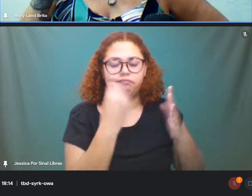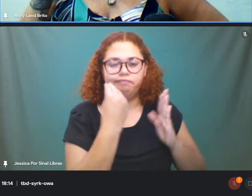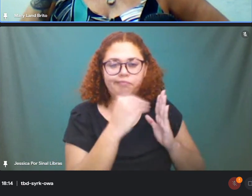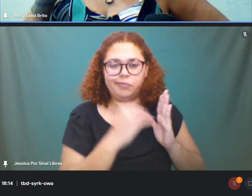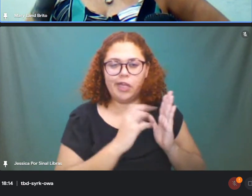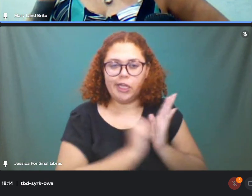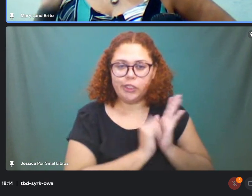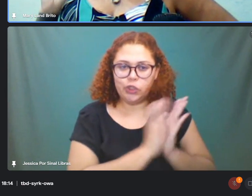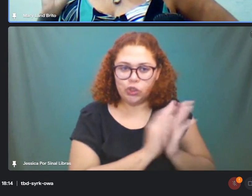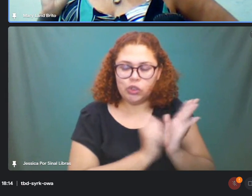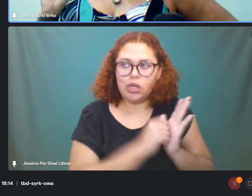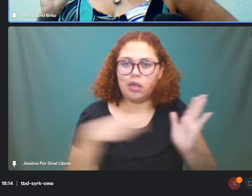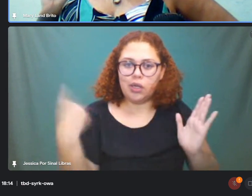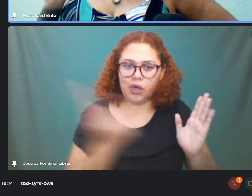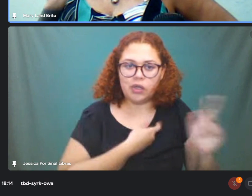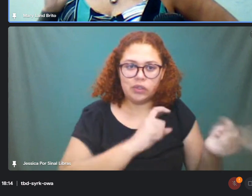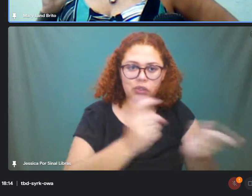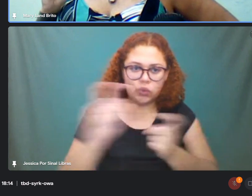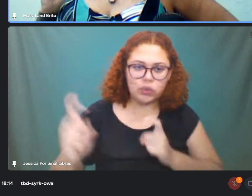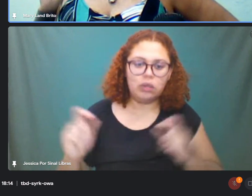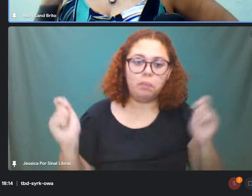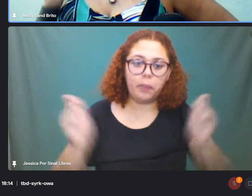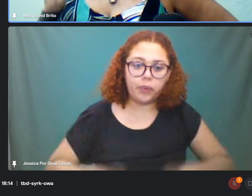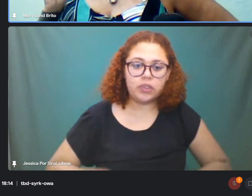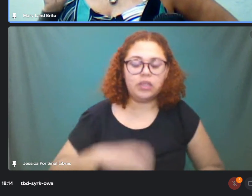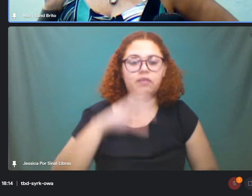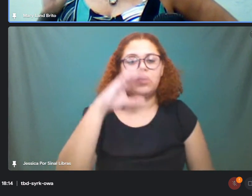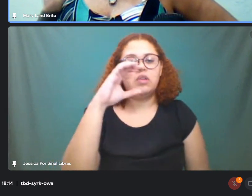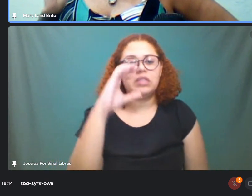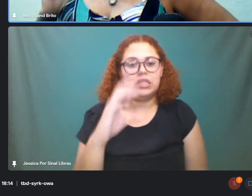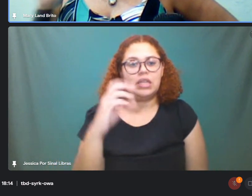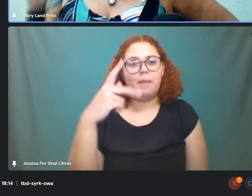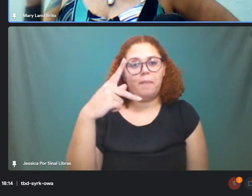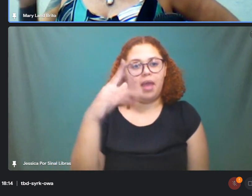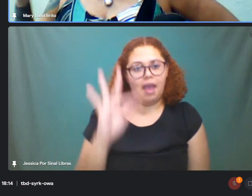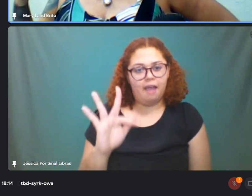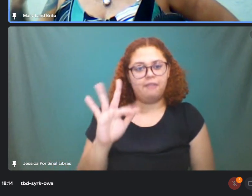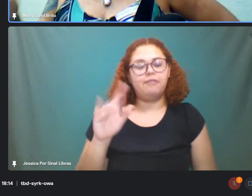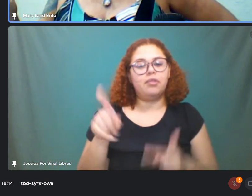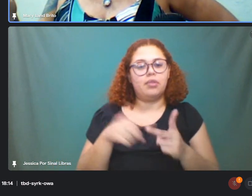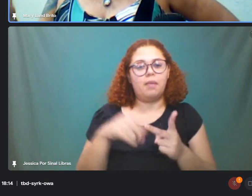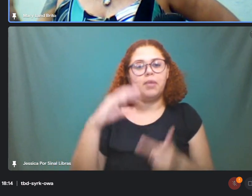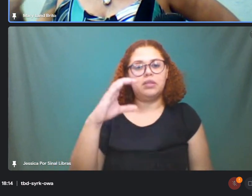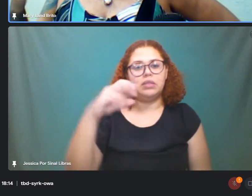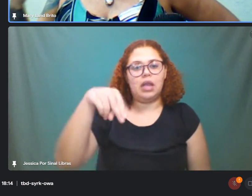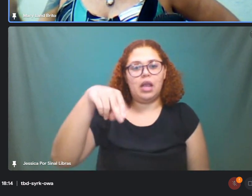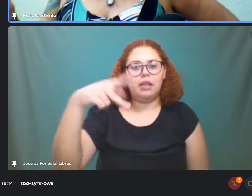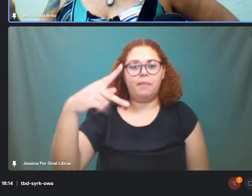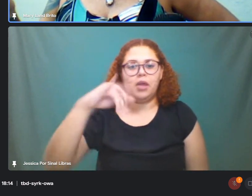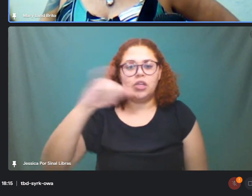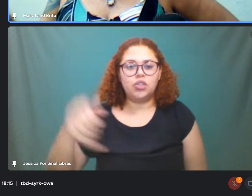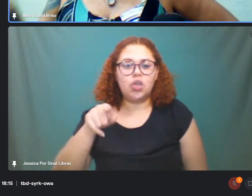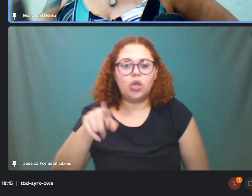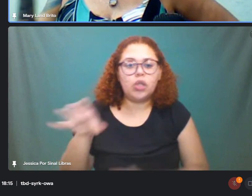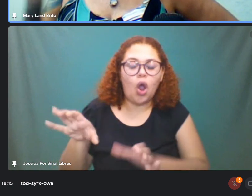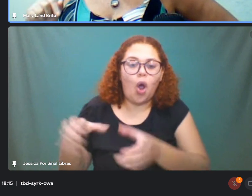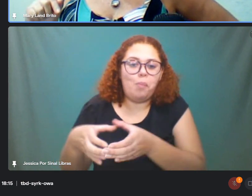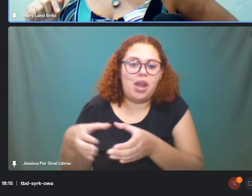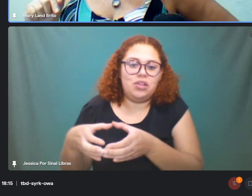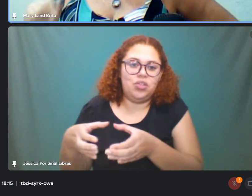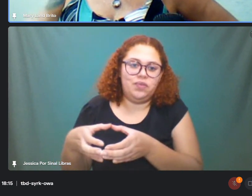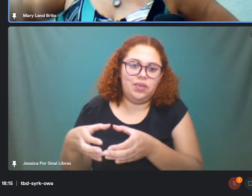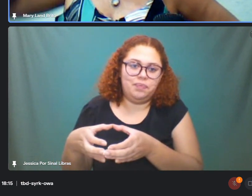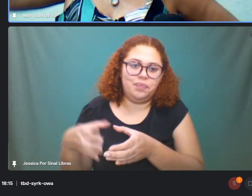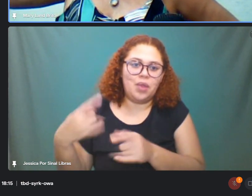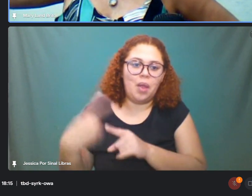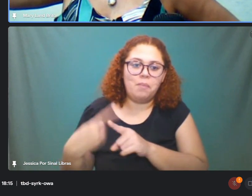CPF, CNPJ, mas já a indicação se esse CNPJ é de cooperativa. Porque se for de cooperativa, vai ser o mesmo